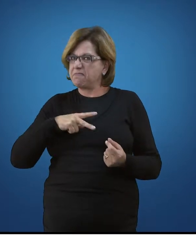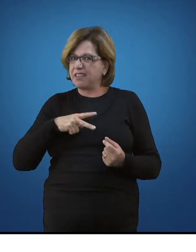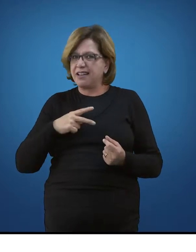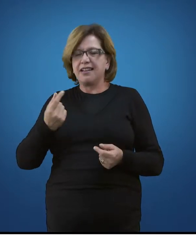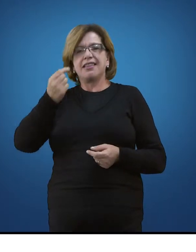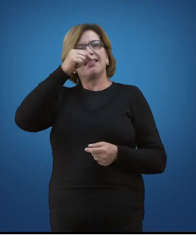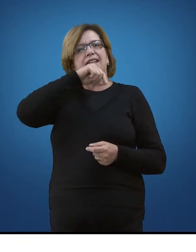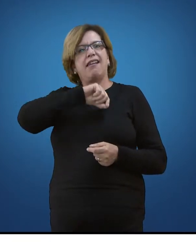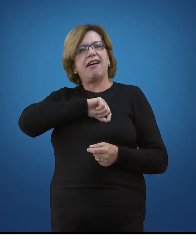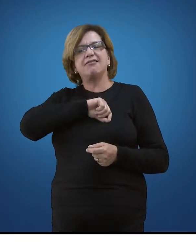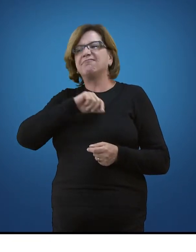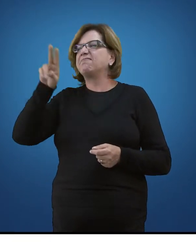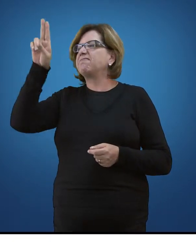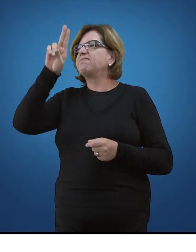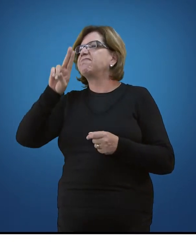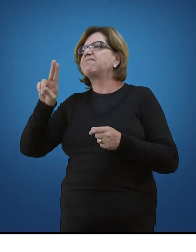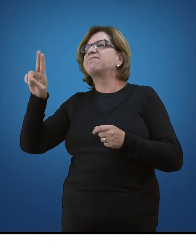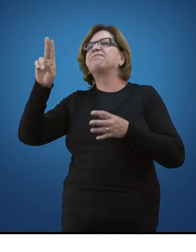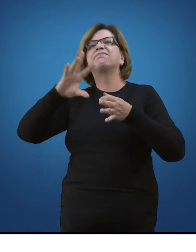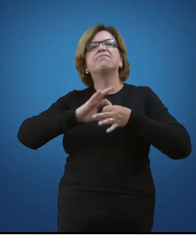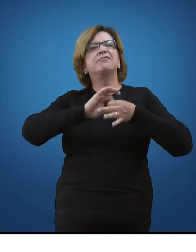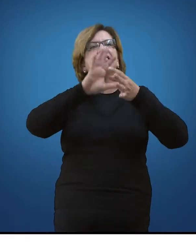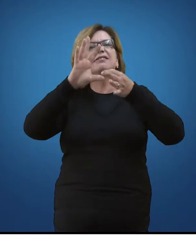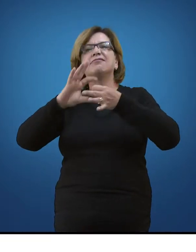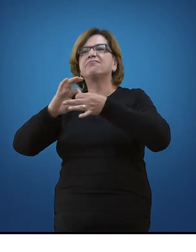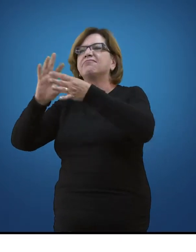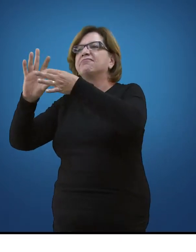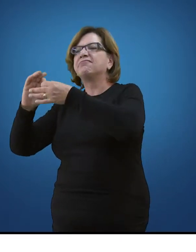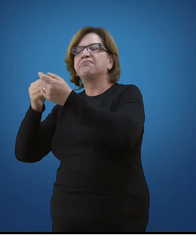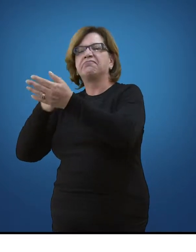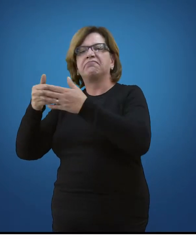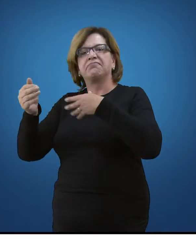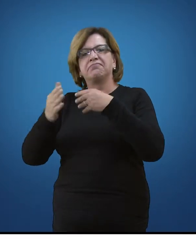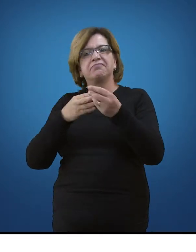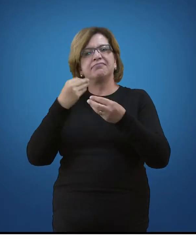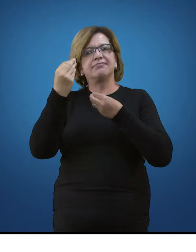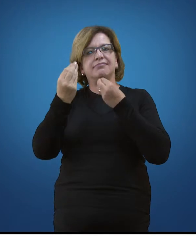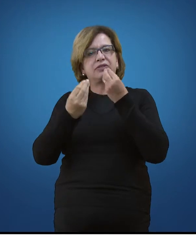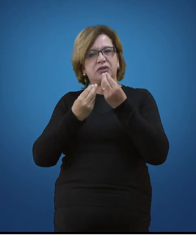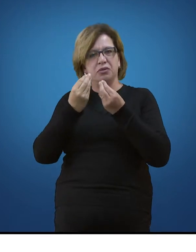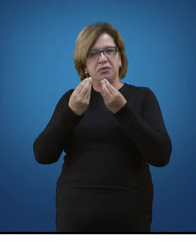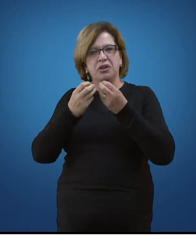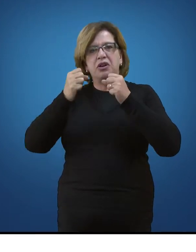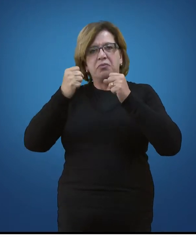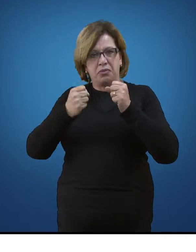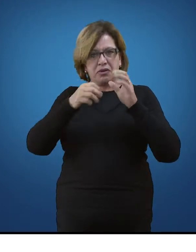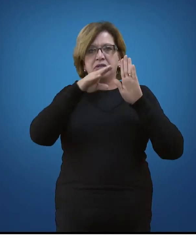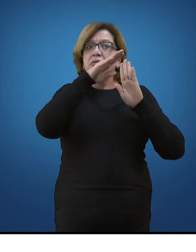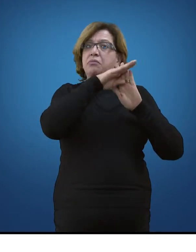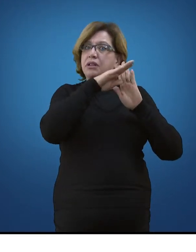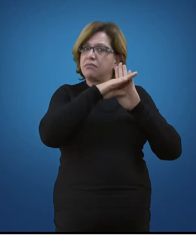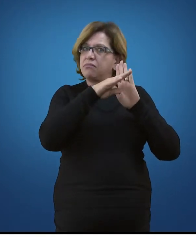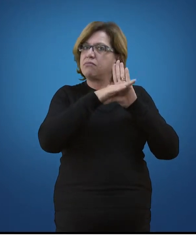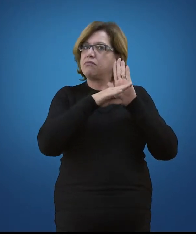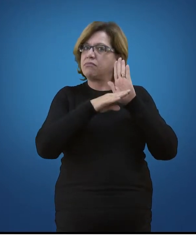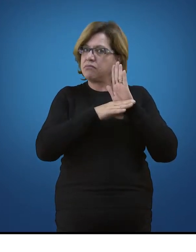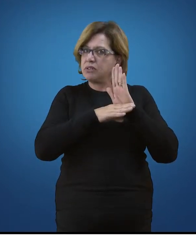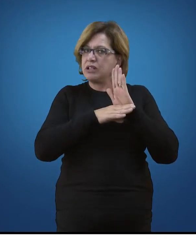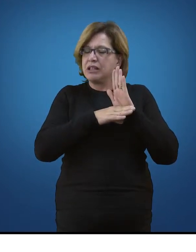salário e eu posso gastar onde bem eu quiser. Eu posso ter um planejamento que me diga que eu